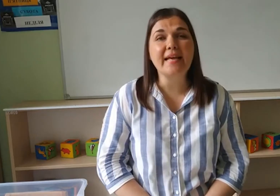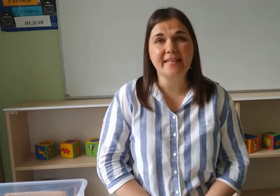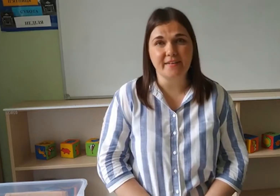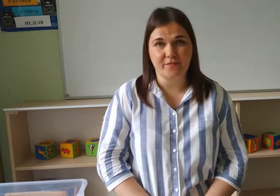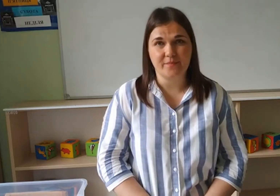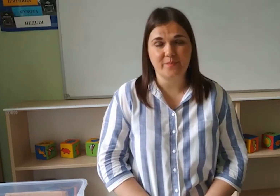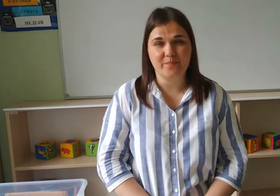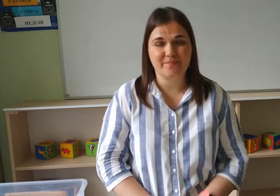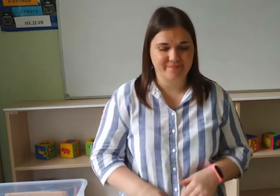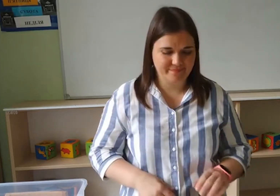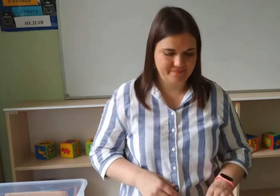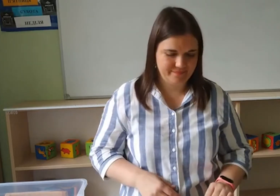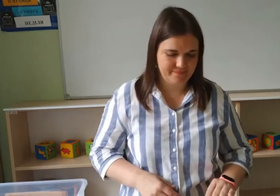птахів.